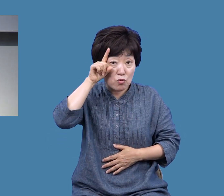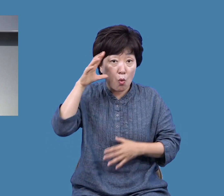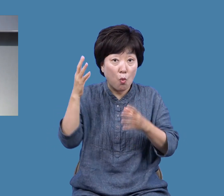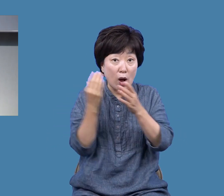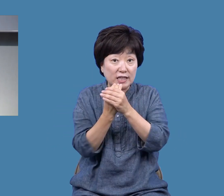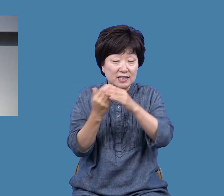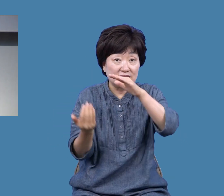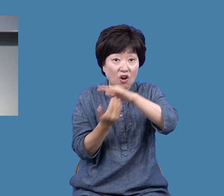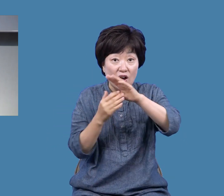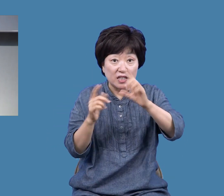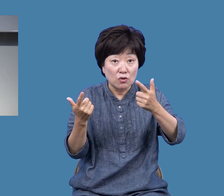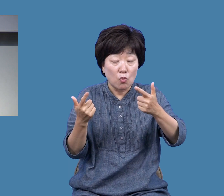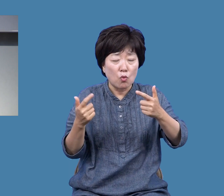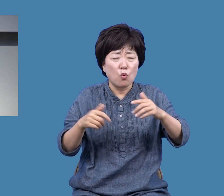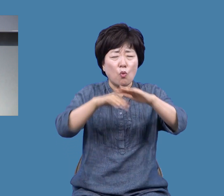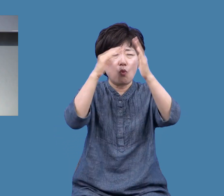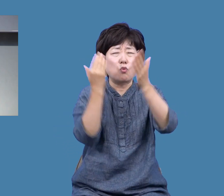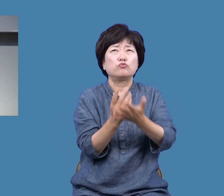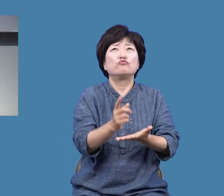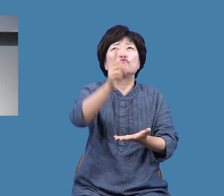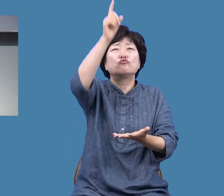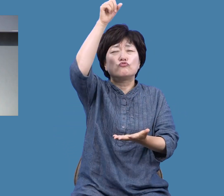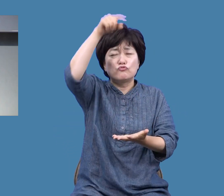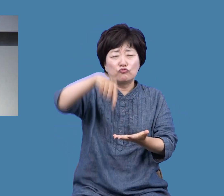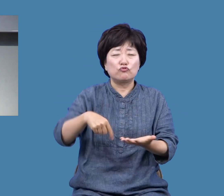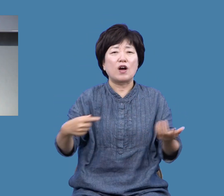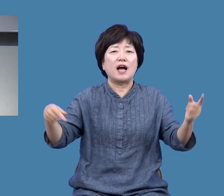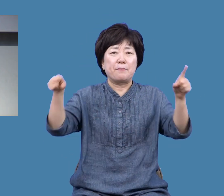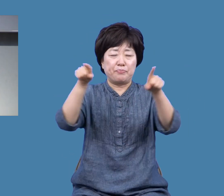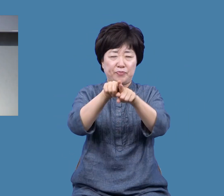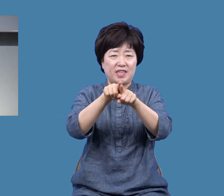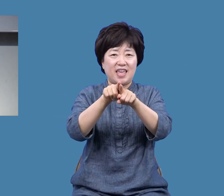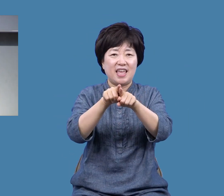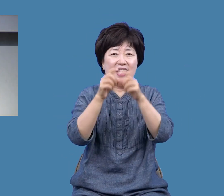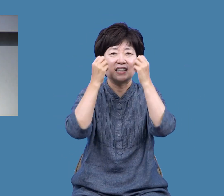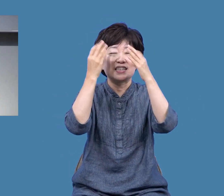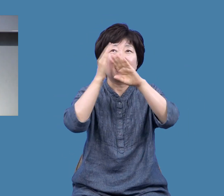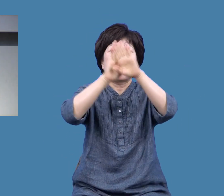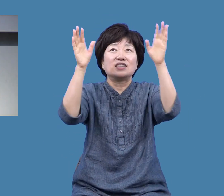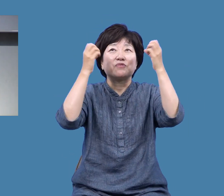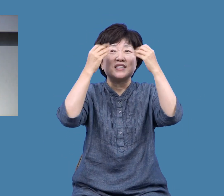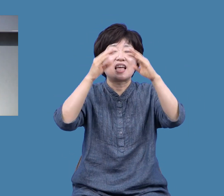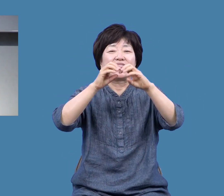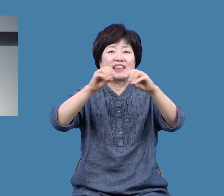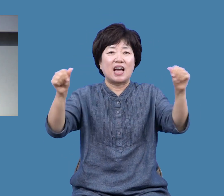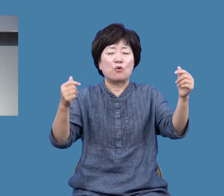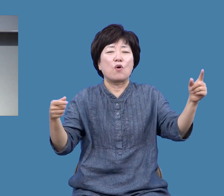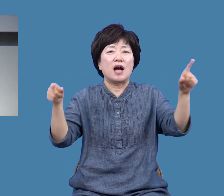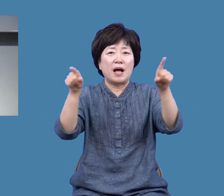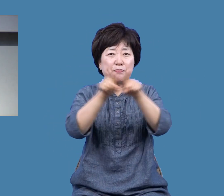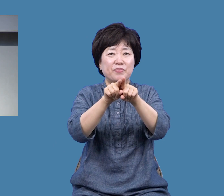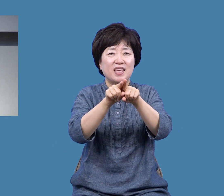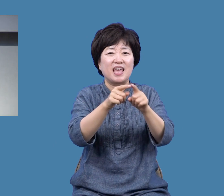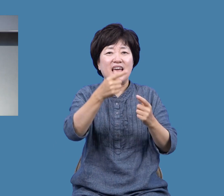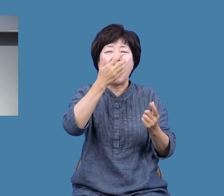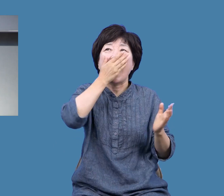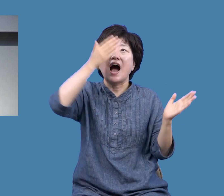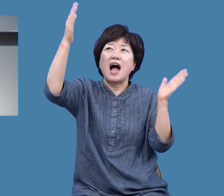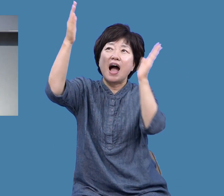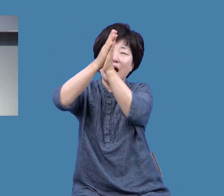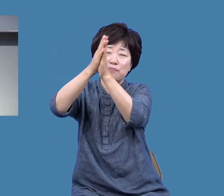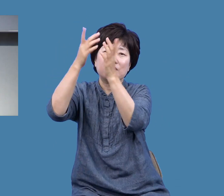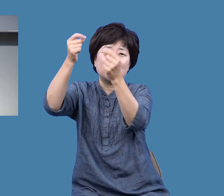아니라 온 우주가 함께 새하늘과 새 땅 가운데 우리가 살아가야 될 환경까지도 다 같이 완성에 이른다는